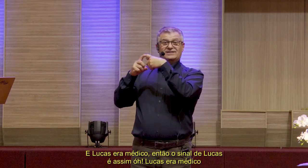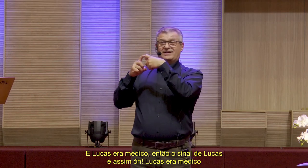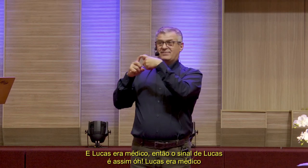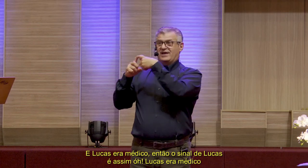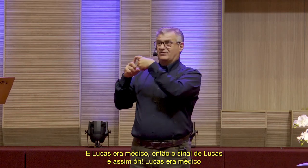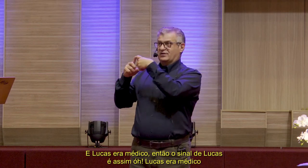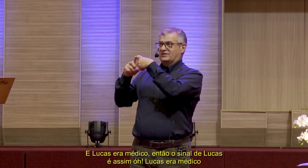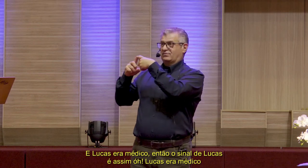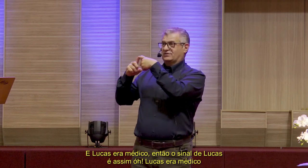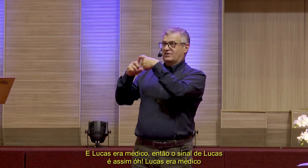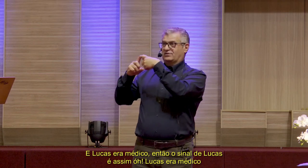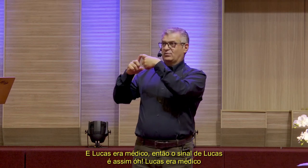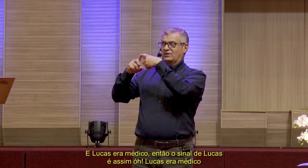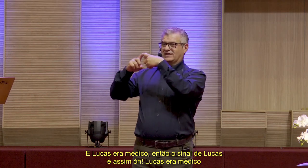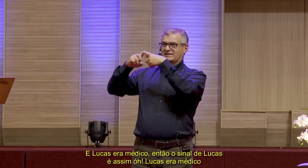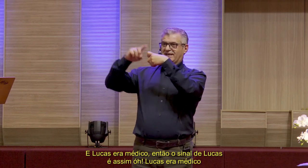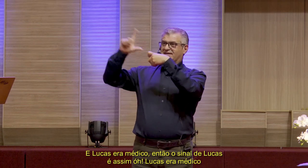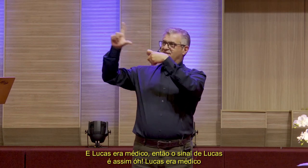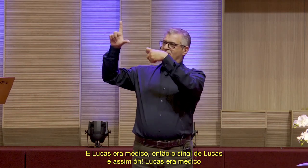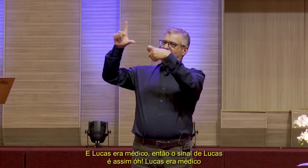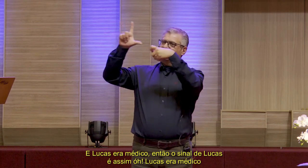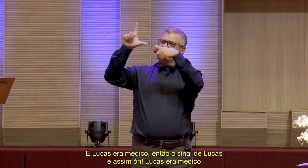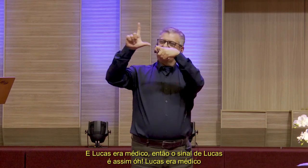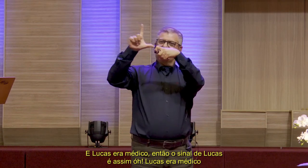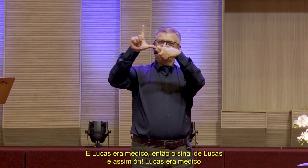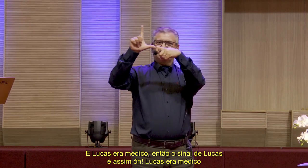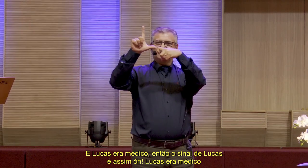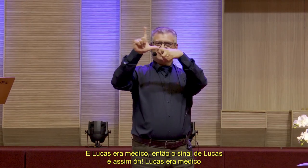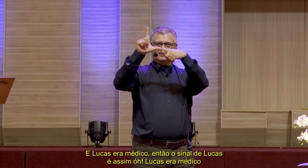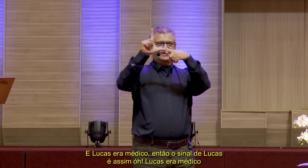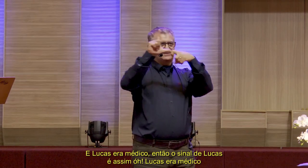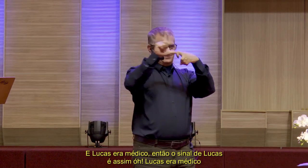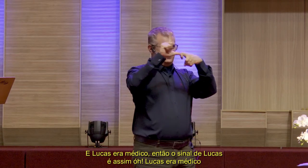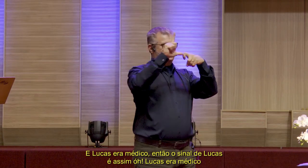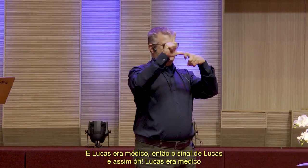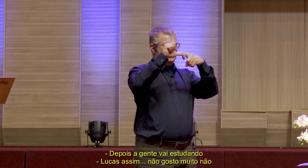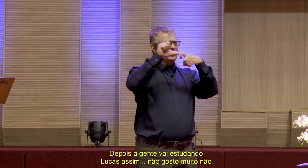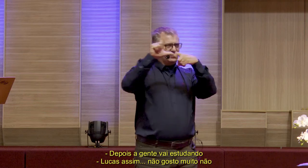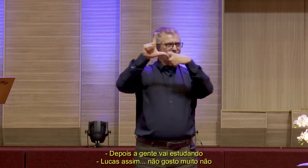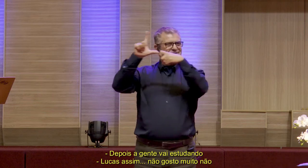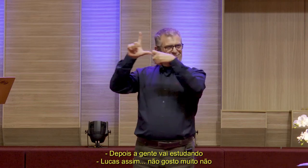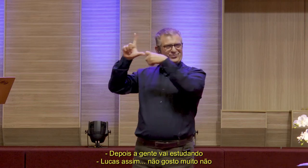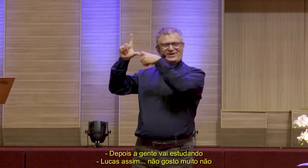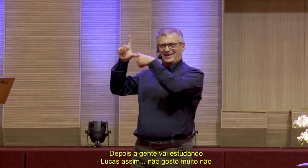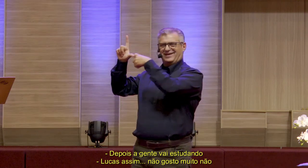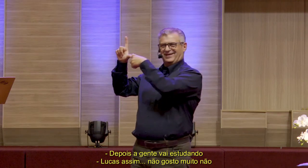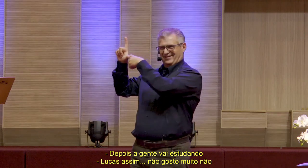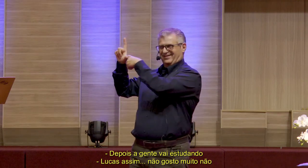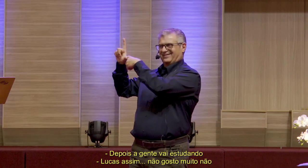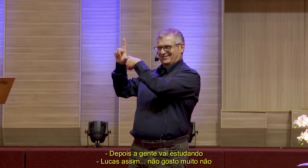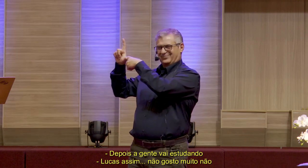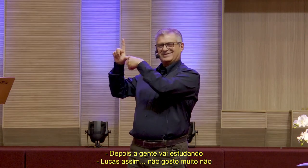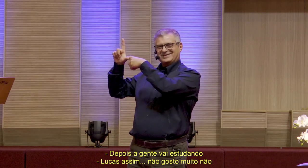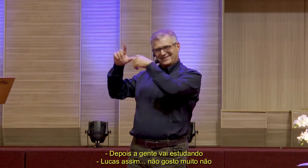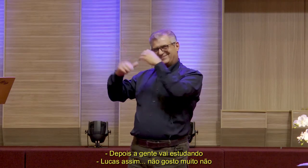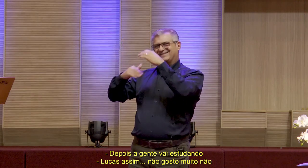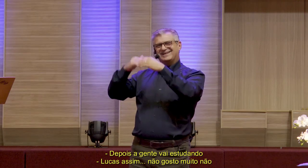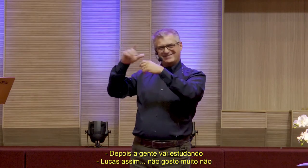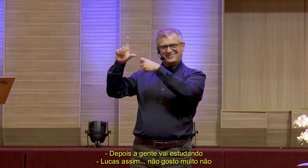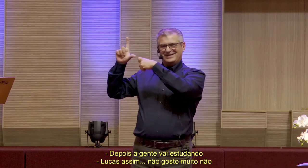era médico, então o sinal de Lucas é assim, ó, Lucas era médico. Tudo tem um porquê, depois que a gente vai estudando, vai aprendendo.